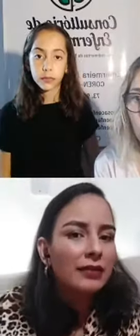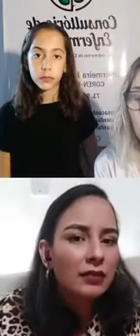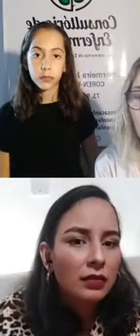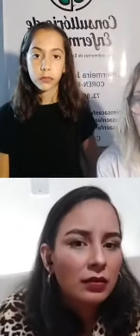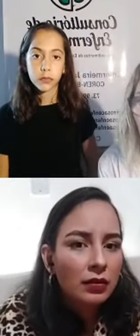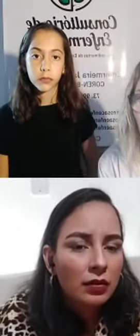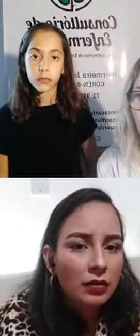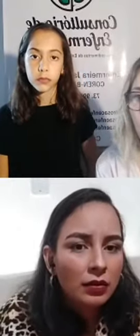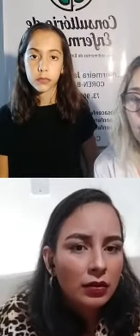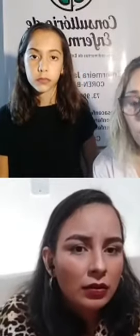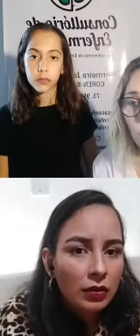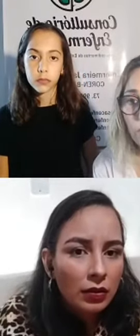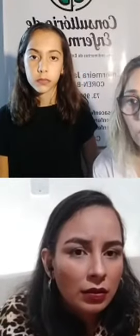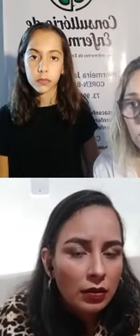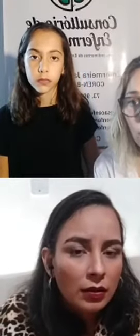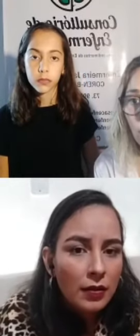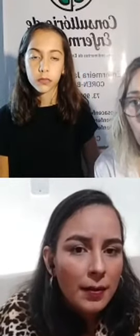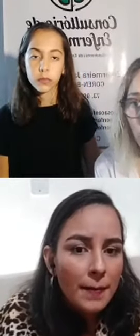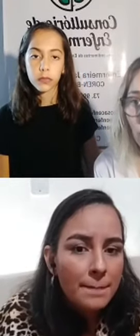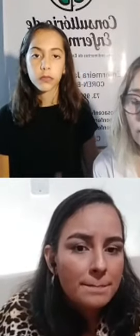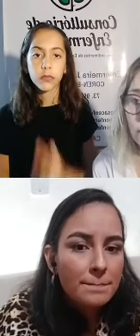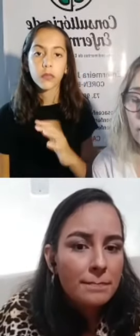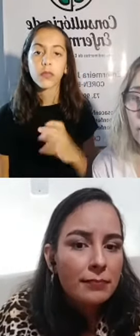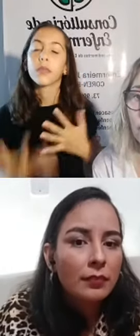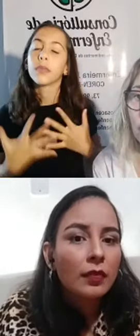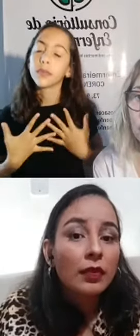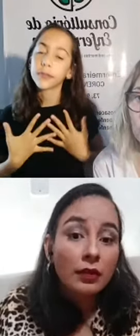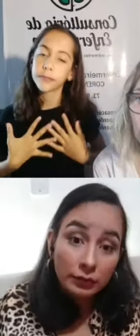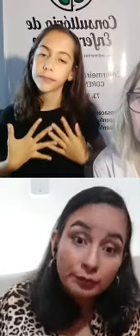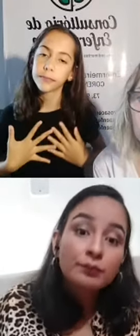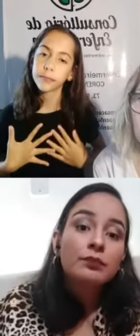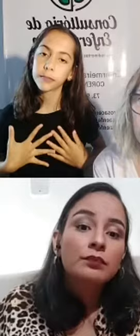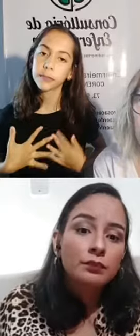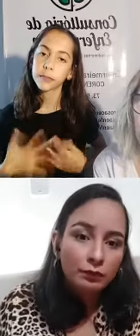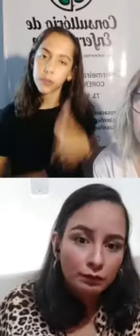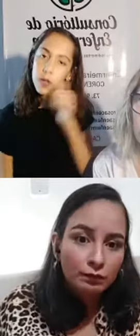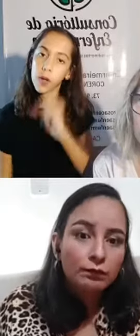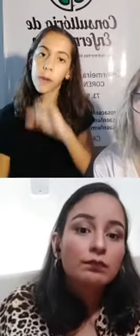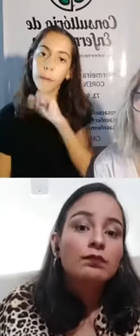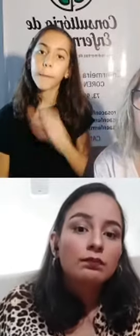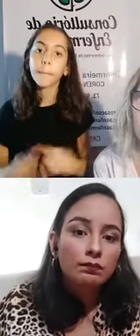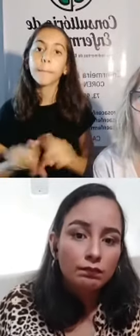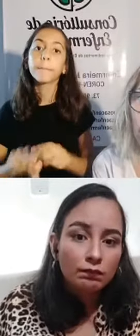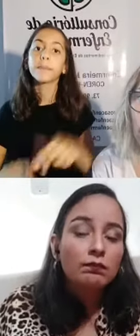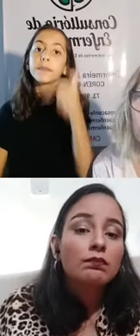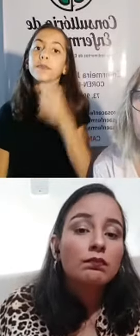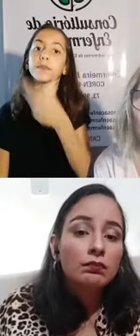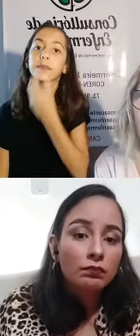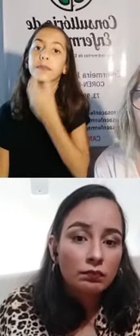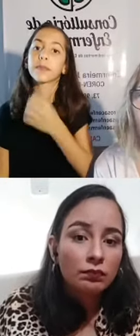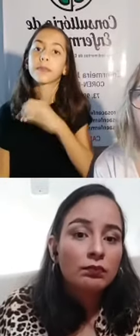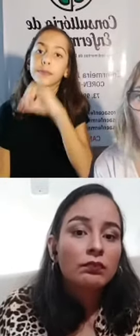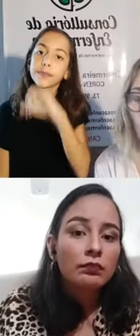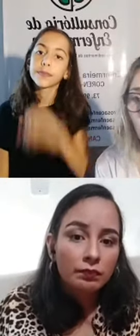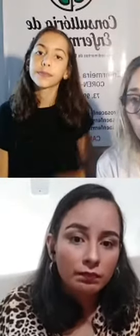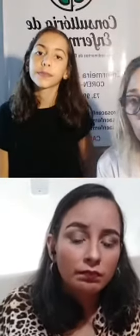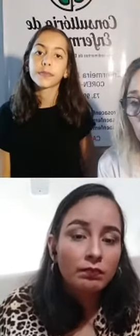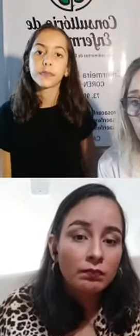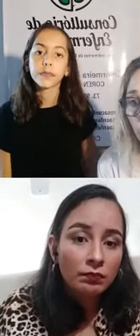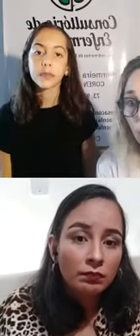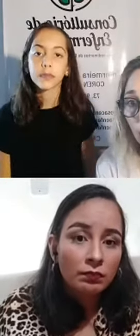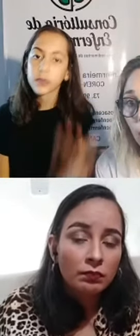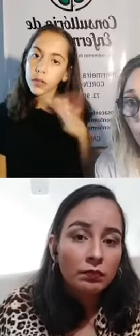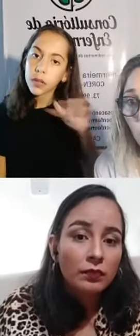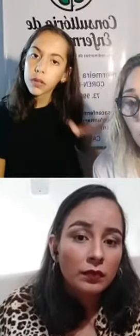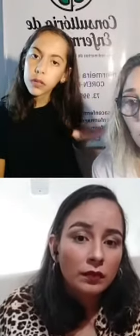desamparadas. É até uma forma de acalmá-las, né? As mães, os pais que estão dentro dos lares. Ou então